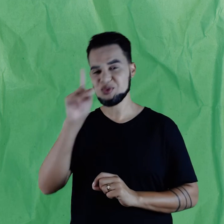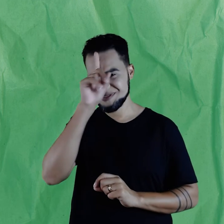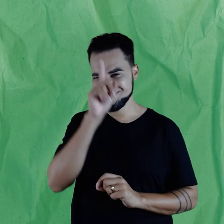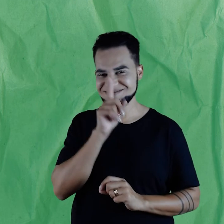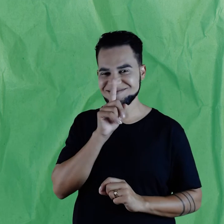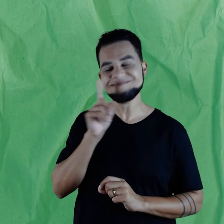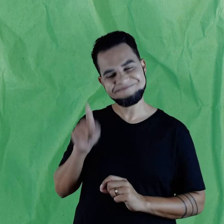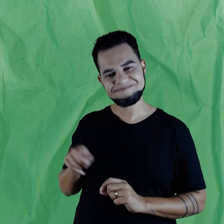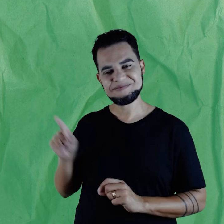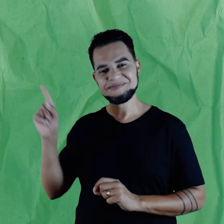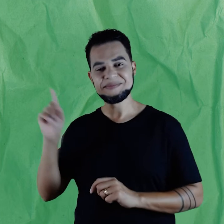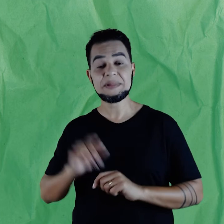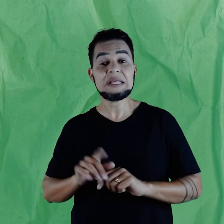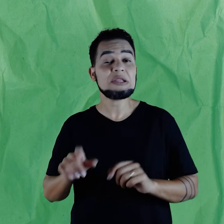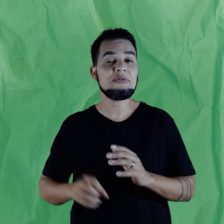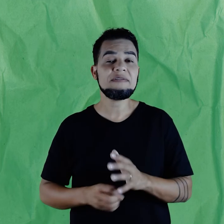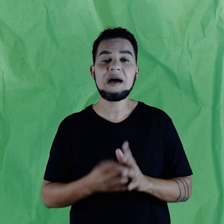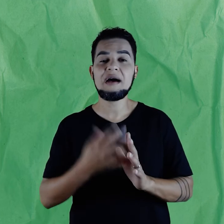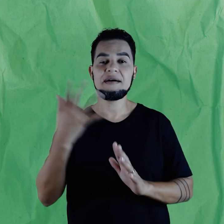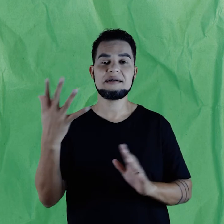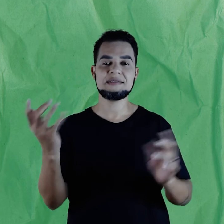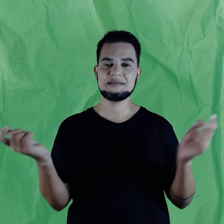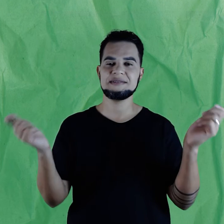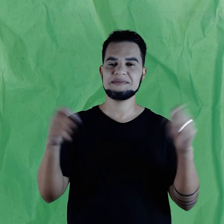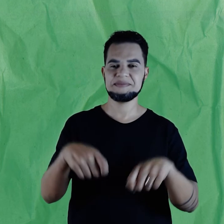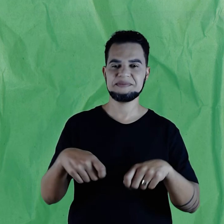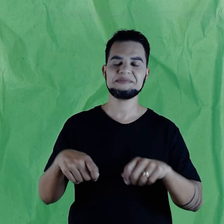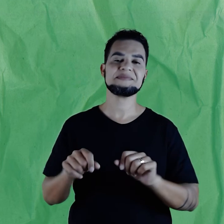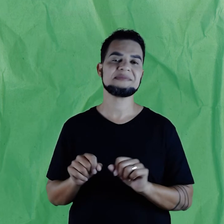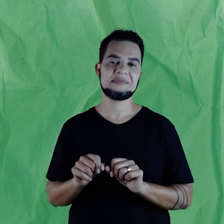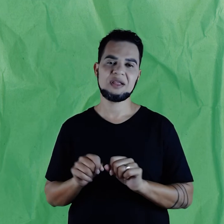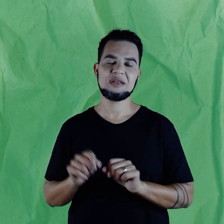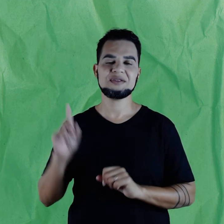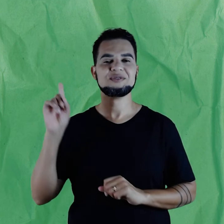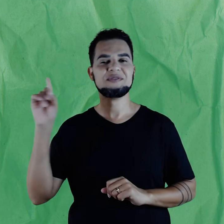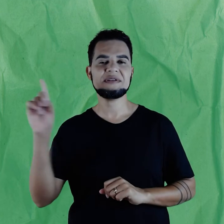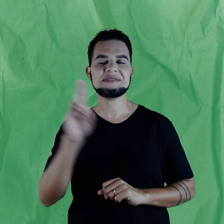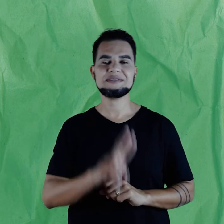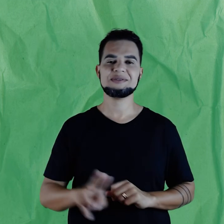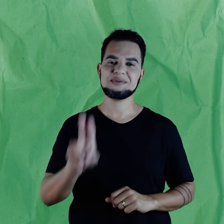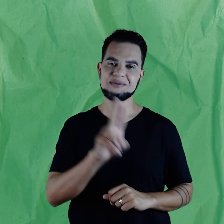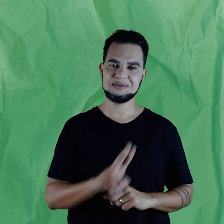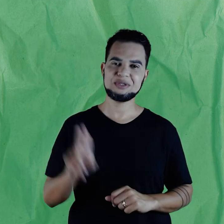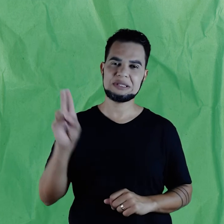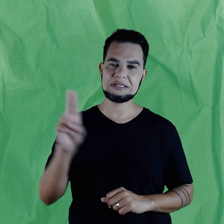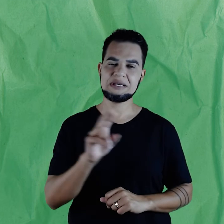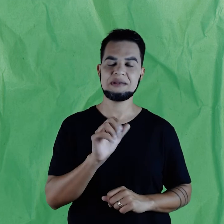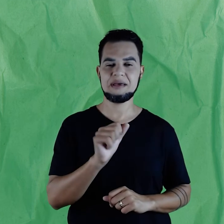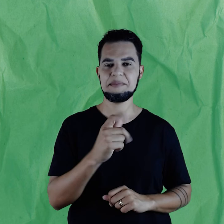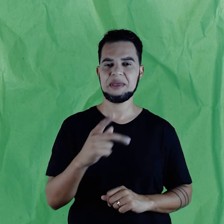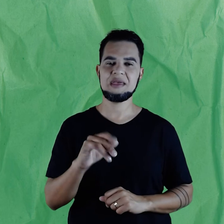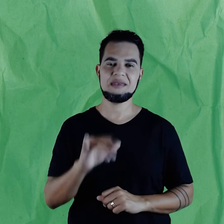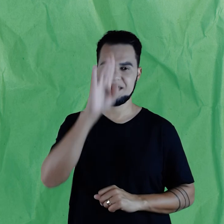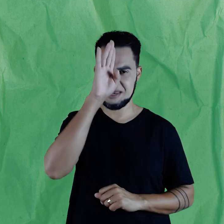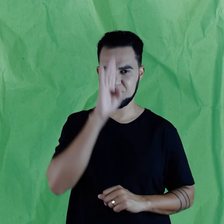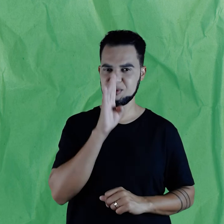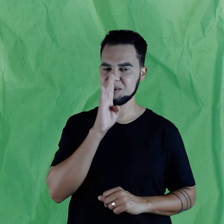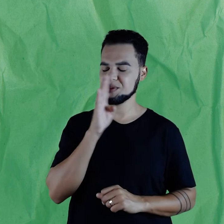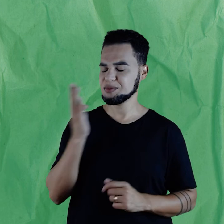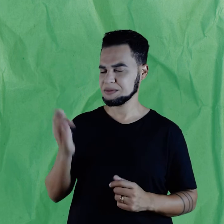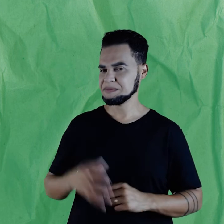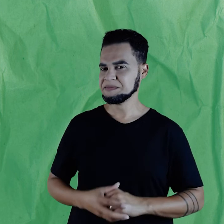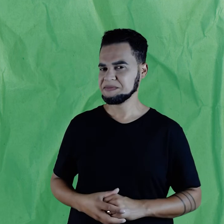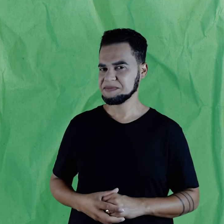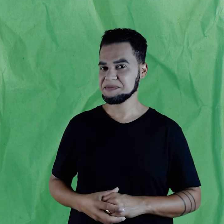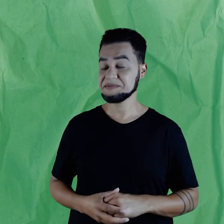aqui várias e várias formas aqui da gente estar utilizando, né, APIs gratuitas.